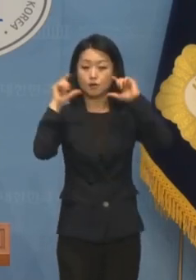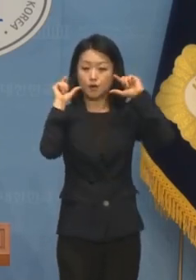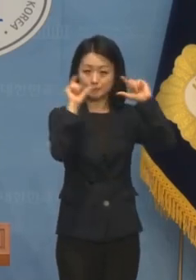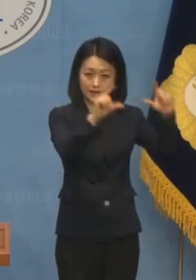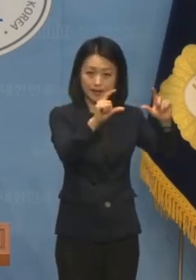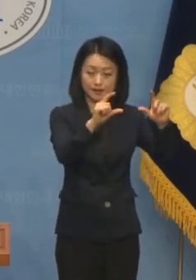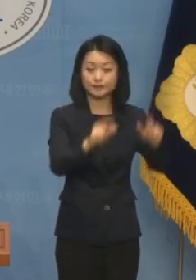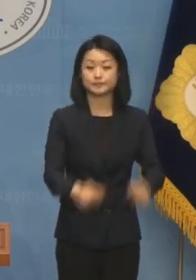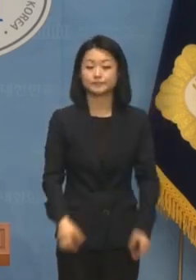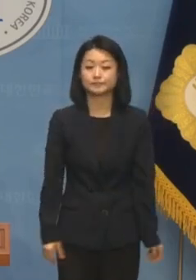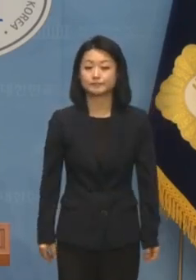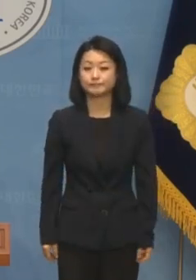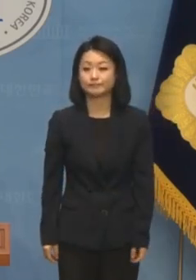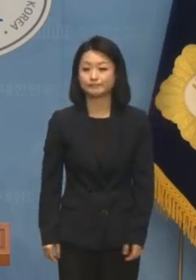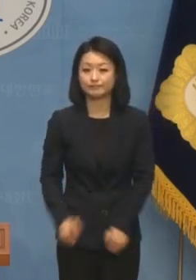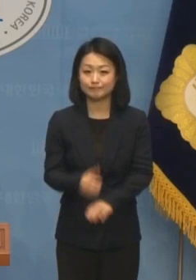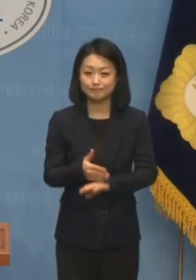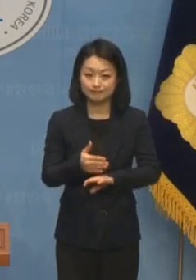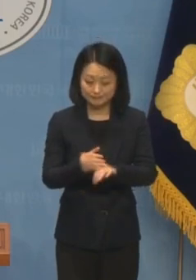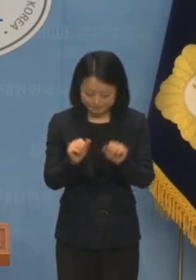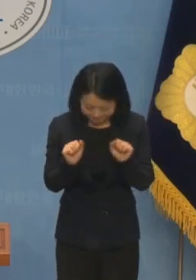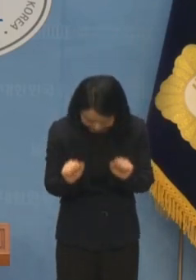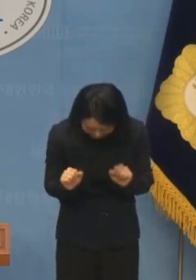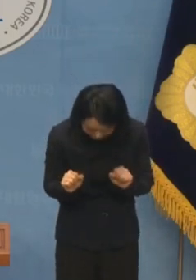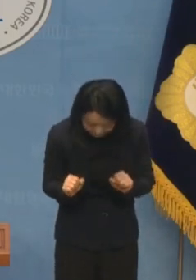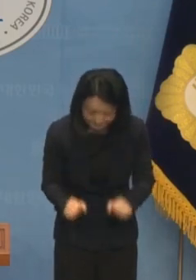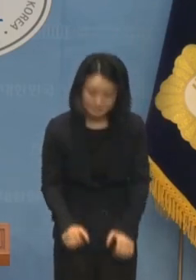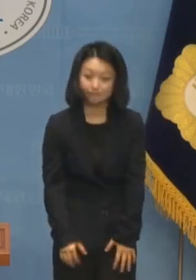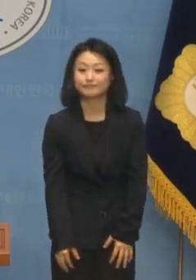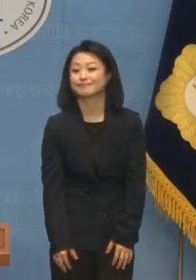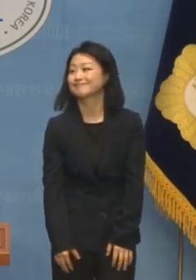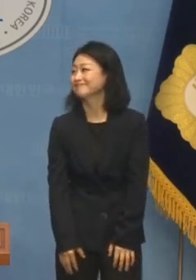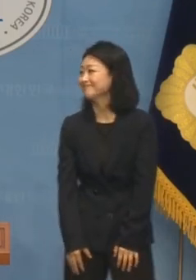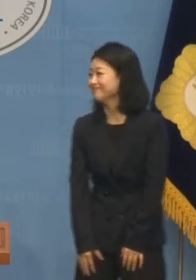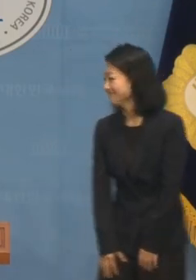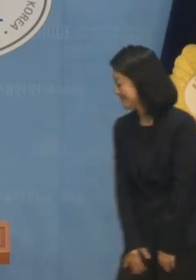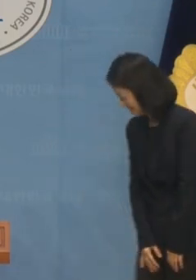경고합니다. 감사합니다.